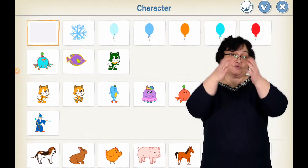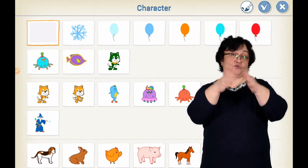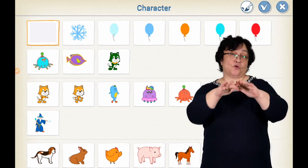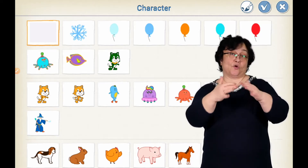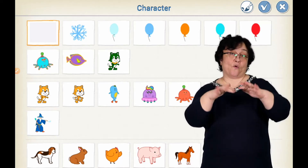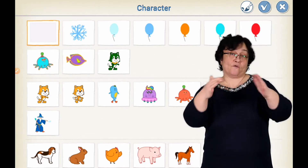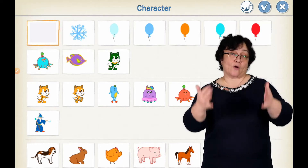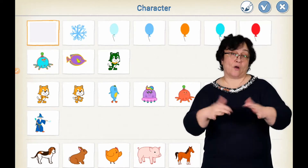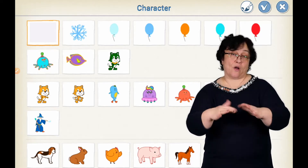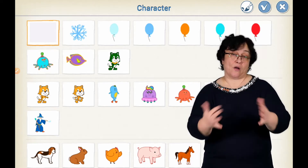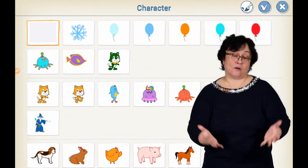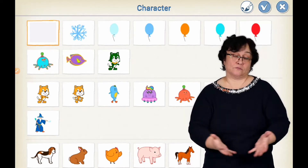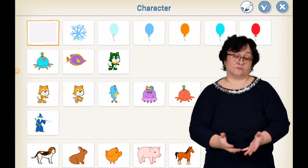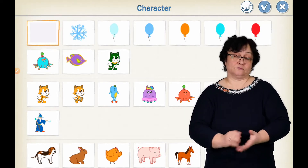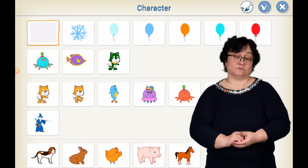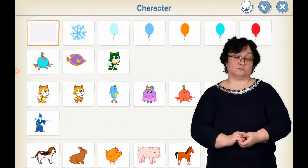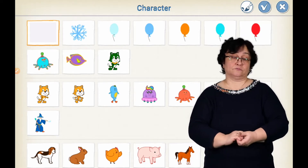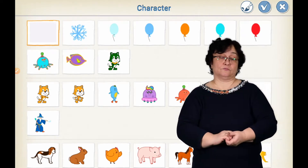сніговика.